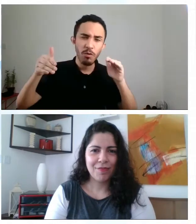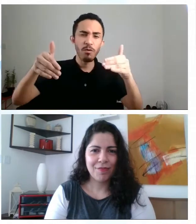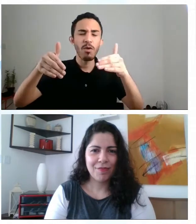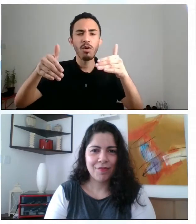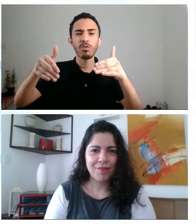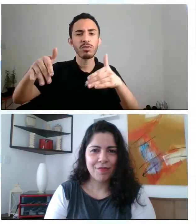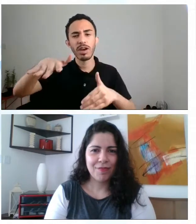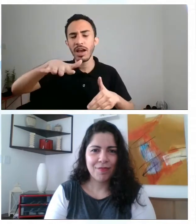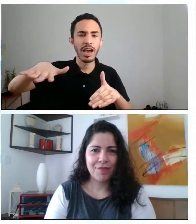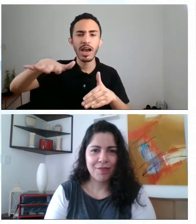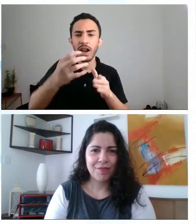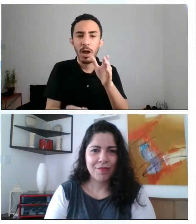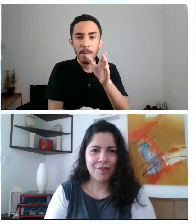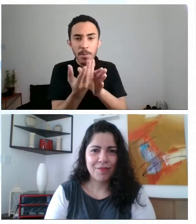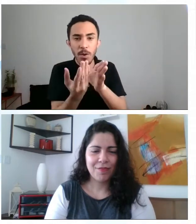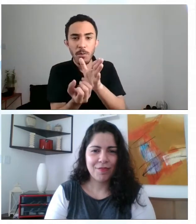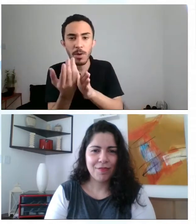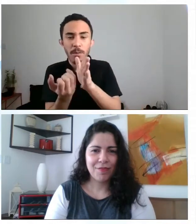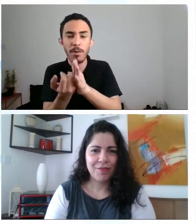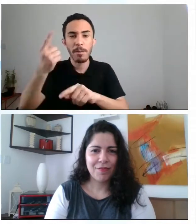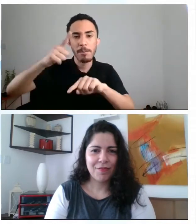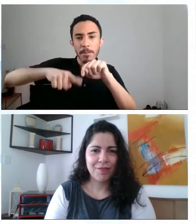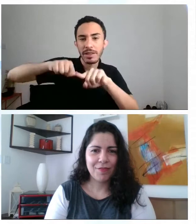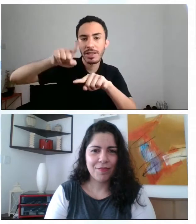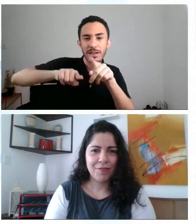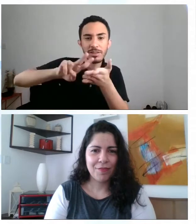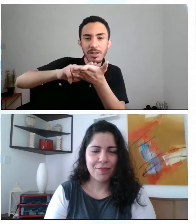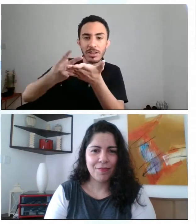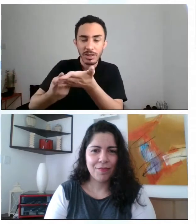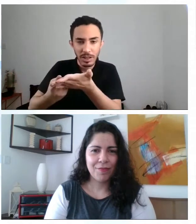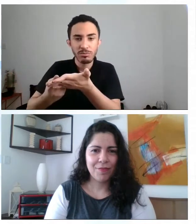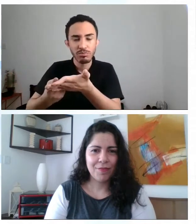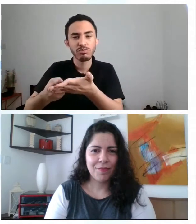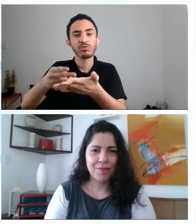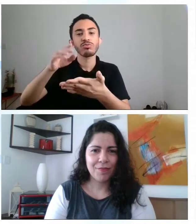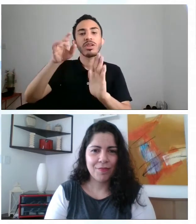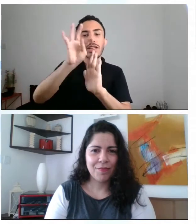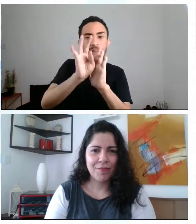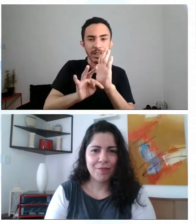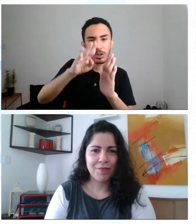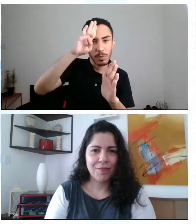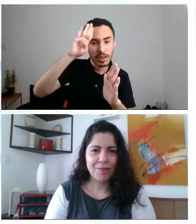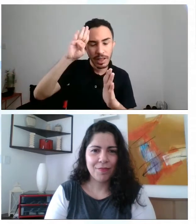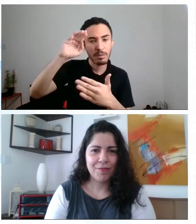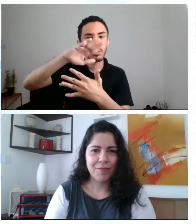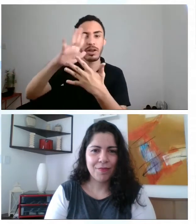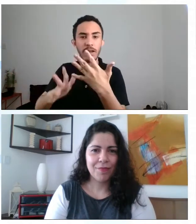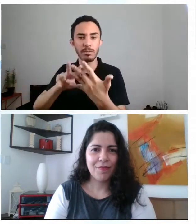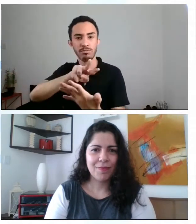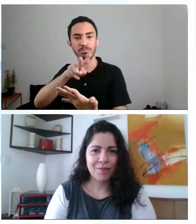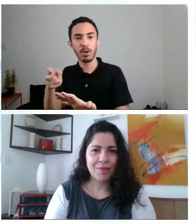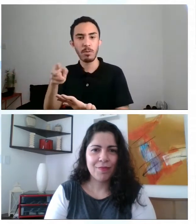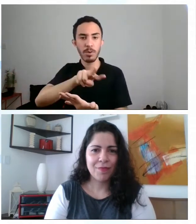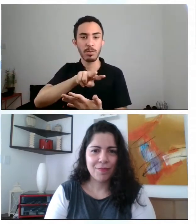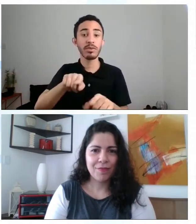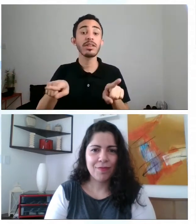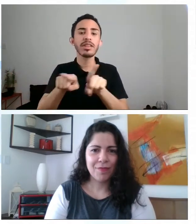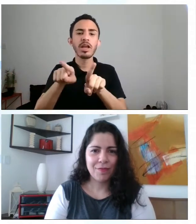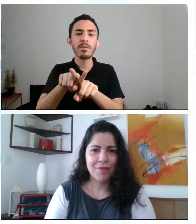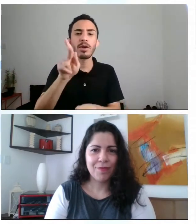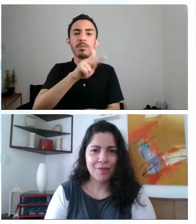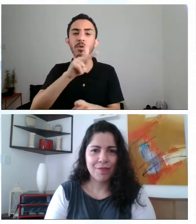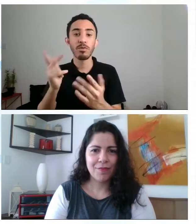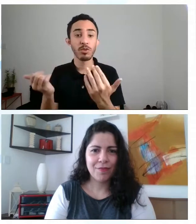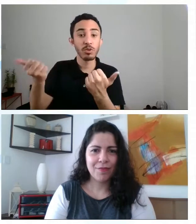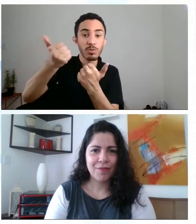na produção de traduções para Libras de textos acadêmicos. É também professor substituto